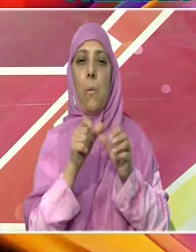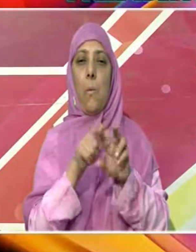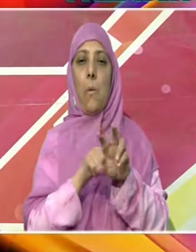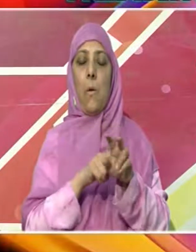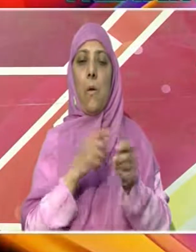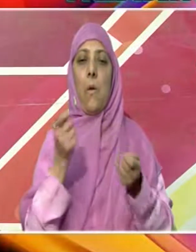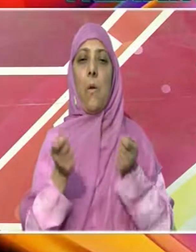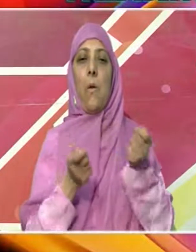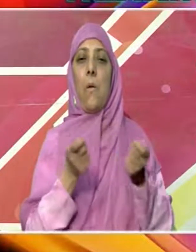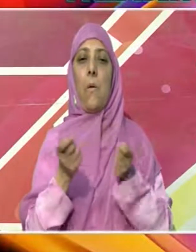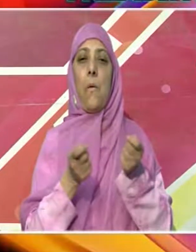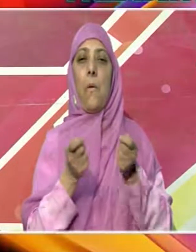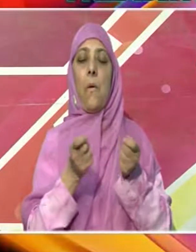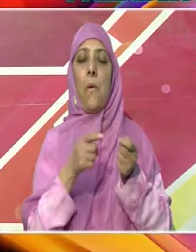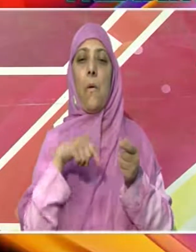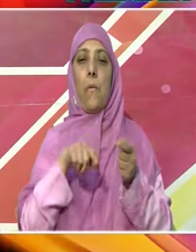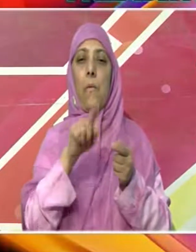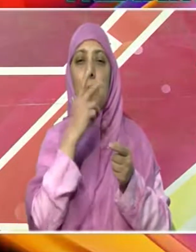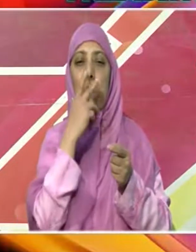पर ट्रैफिक